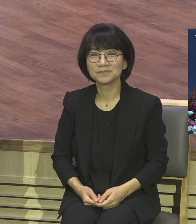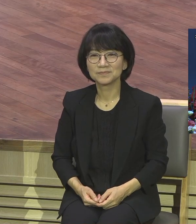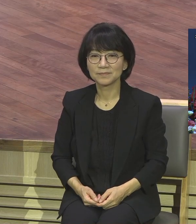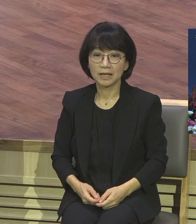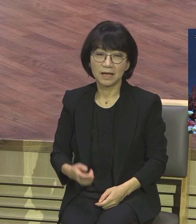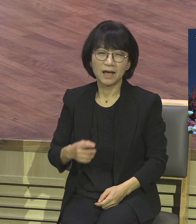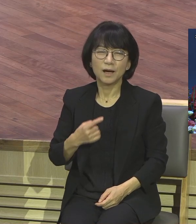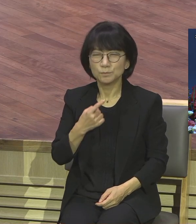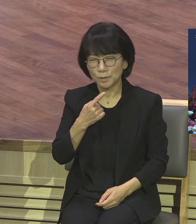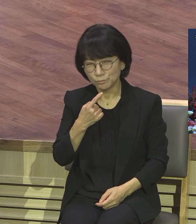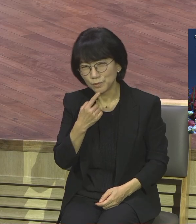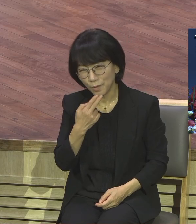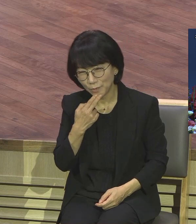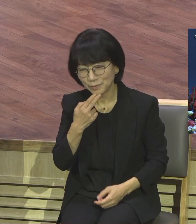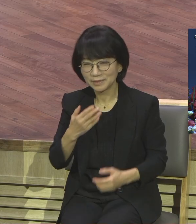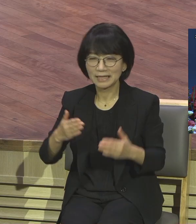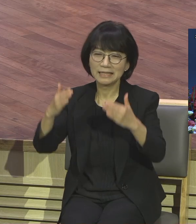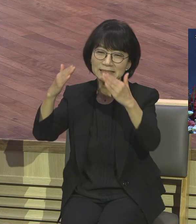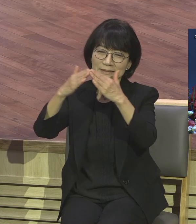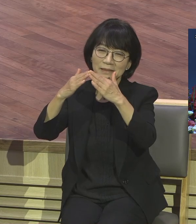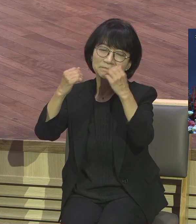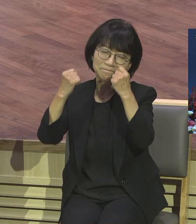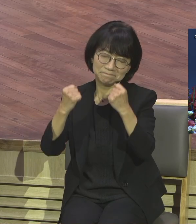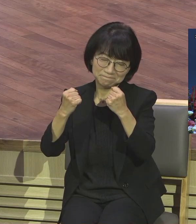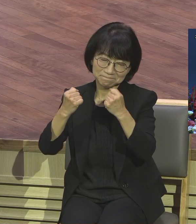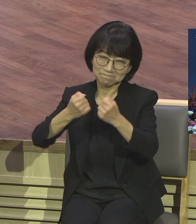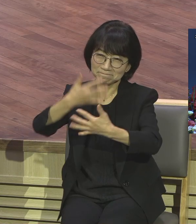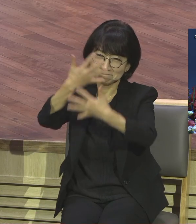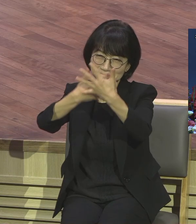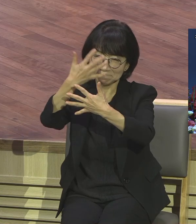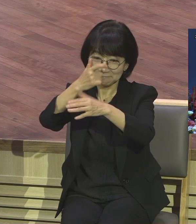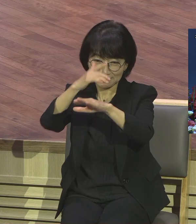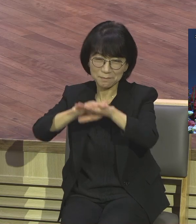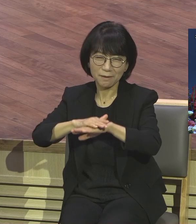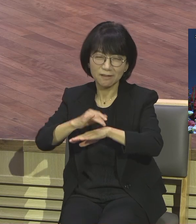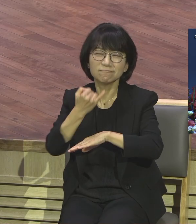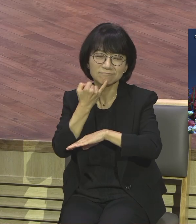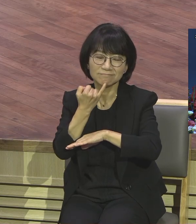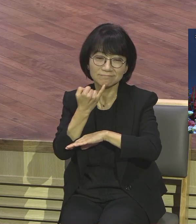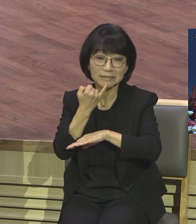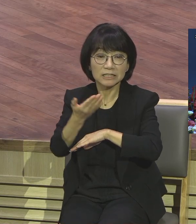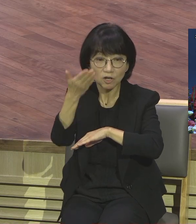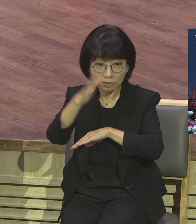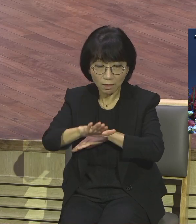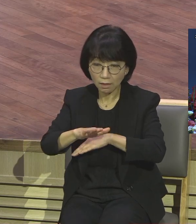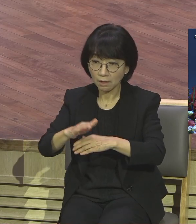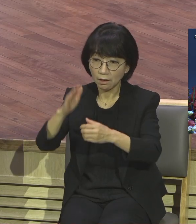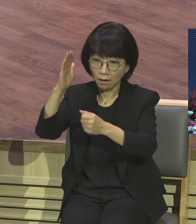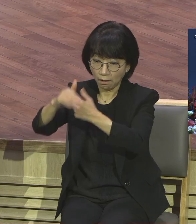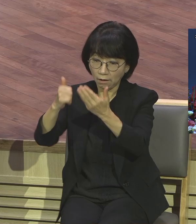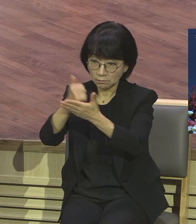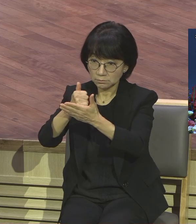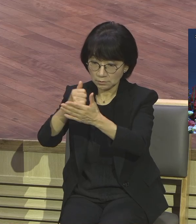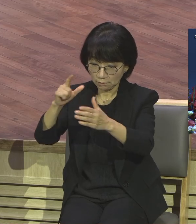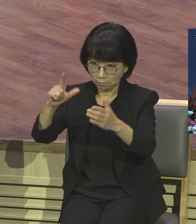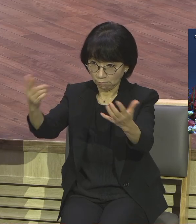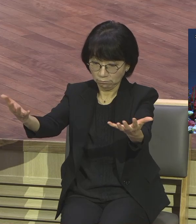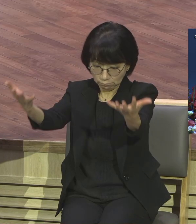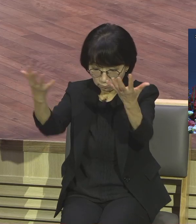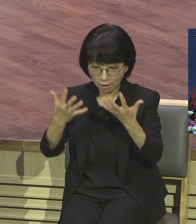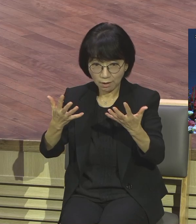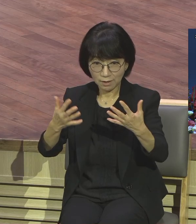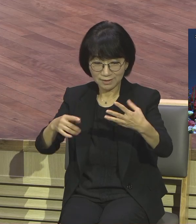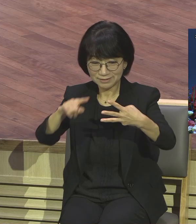집에서 드리는 것도 뭐 시간표에 따라서 우리가 제한될 때는 어쩔 수 없어요. 그러나 하나님 열어주시면 또 나와서 예배 드리는 것에도